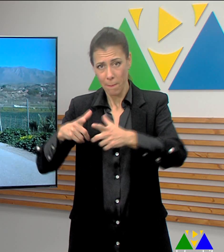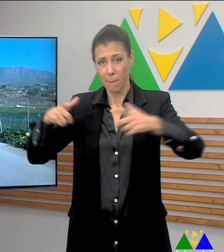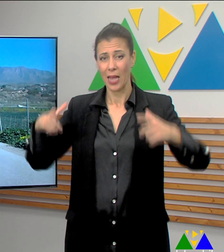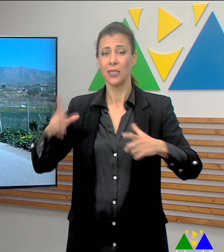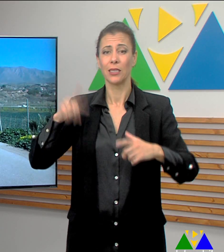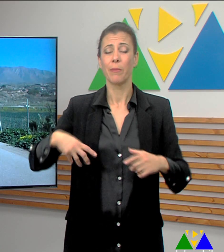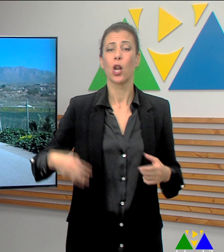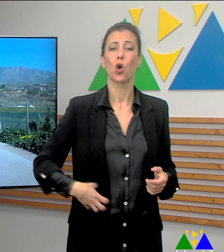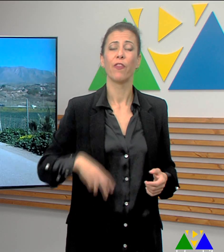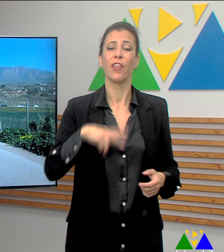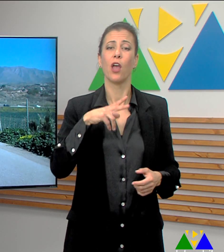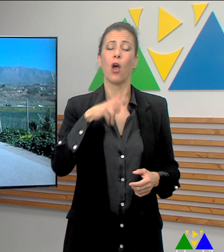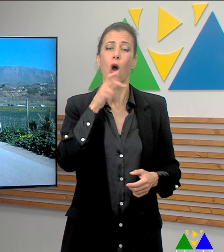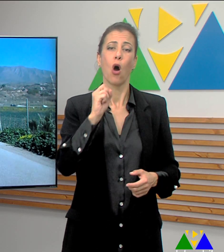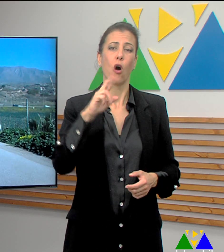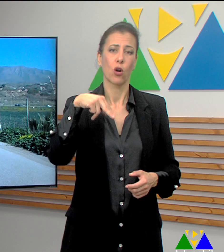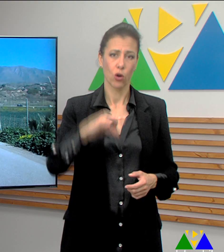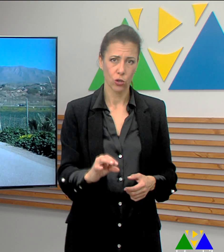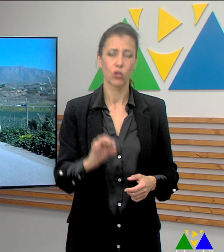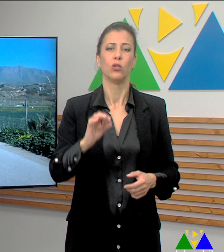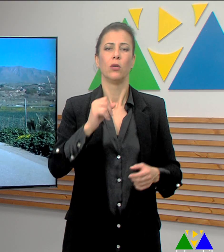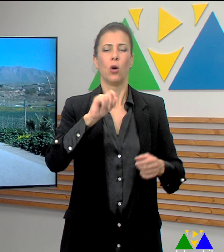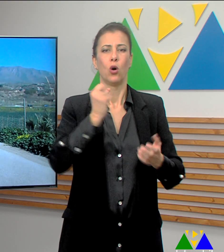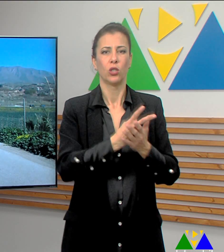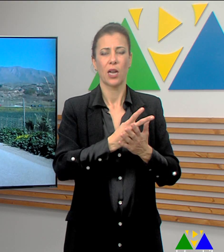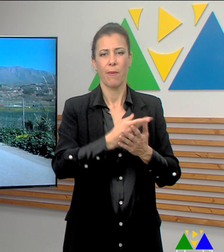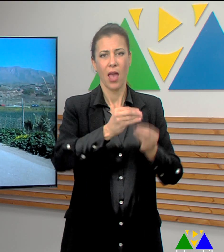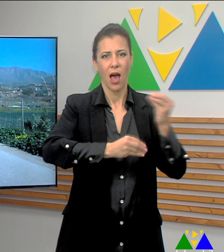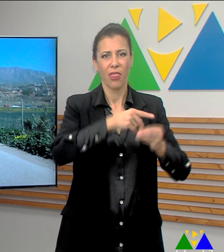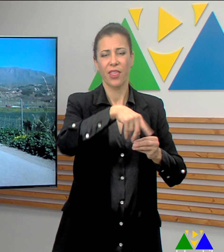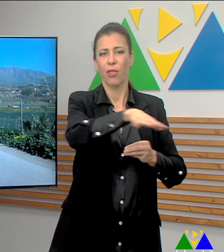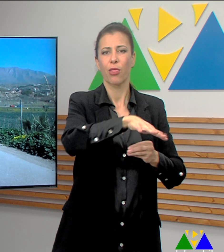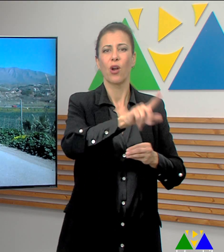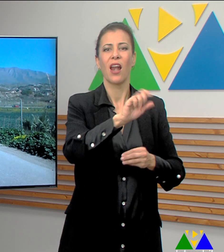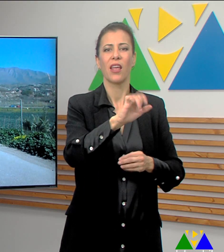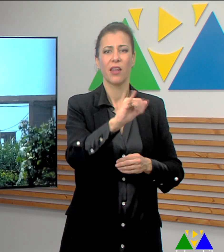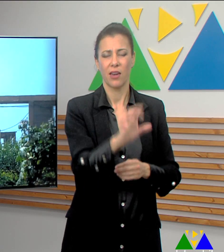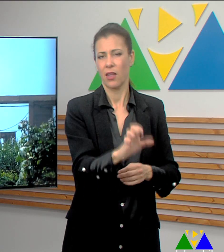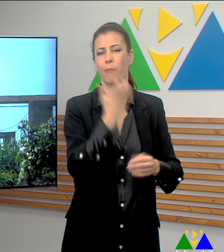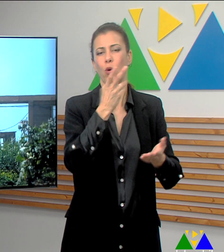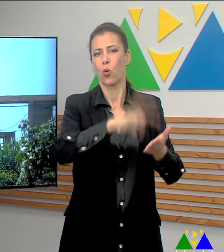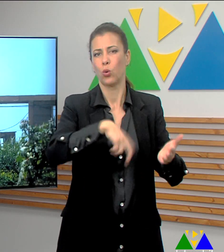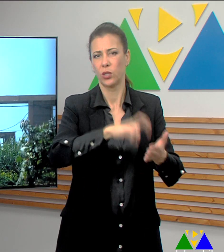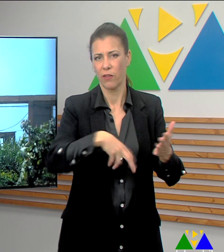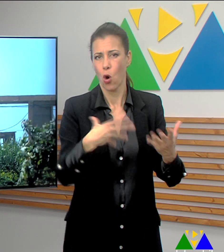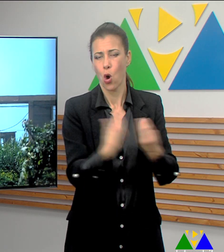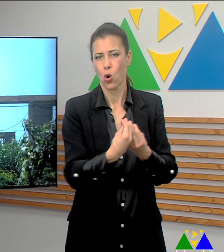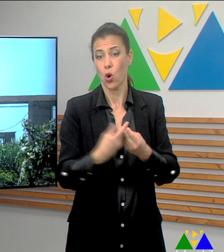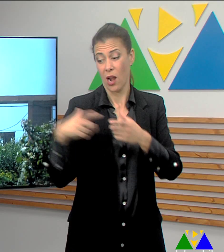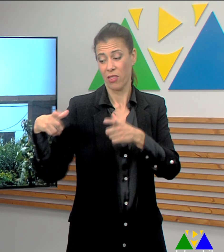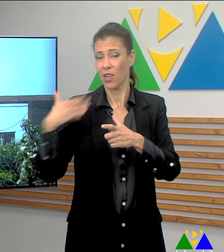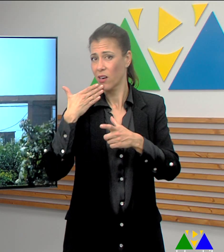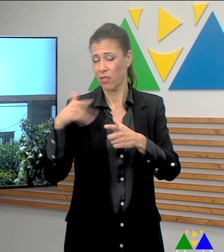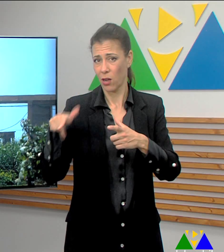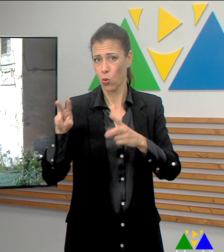conde de Borno vuelve a abrir la acequia del Deire, vuelve a meter en cultivo con una acequia nueva, pues muchas